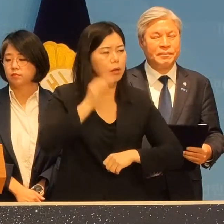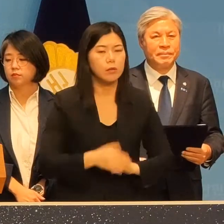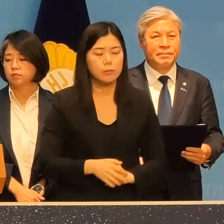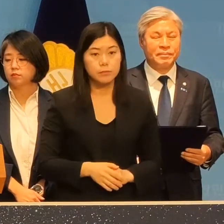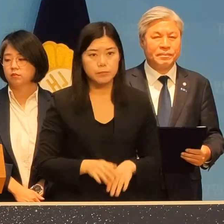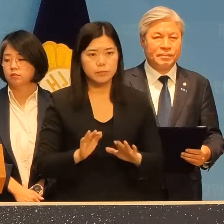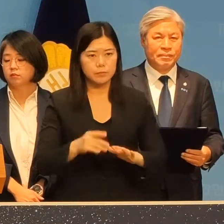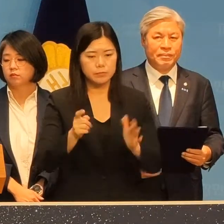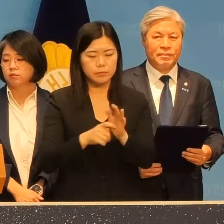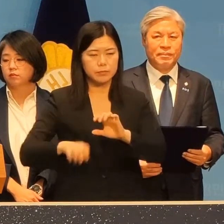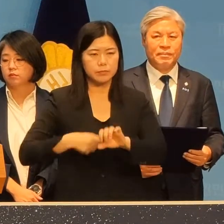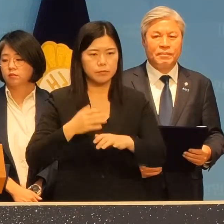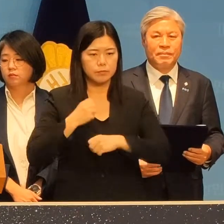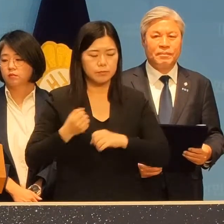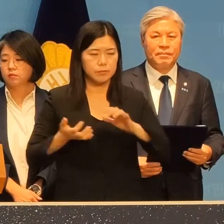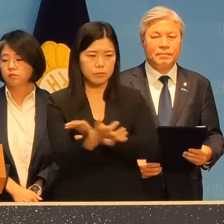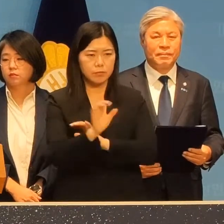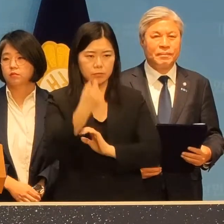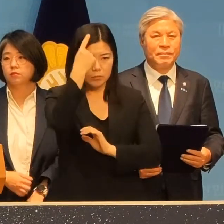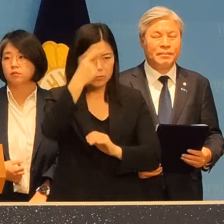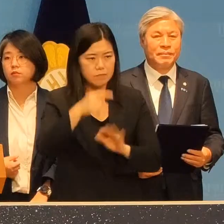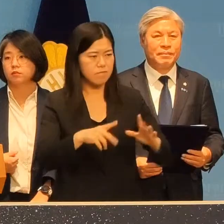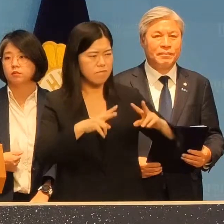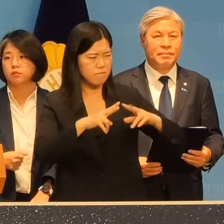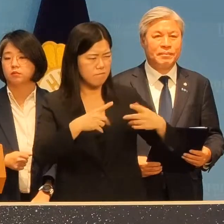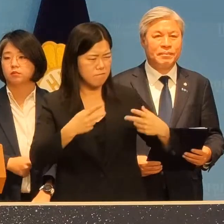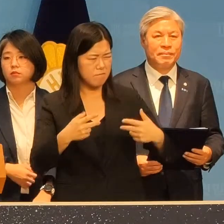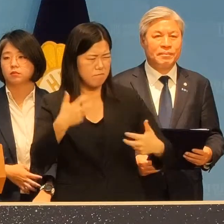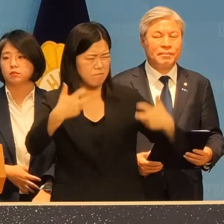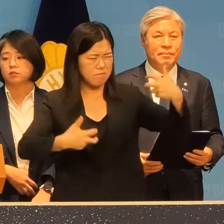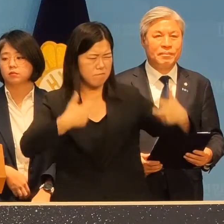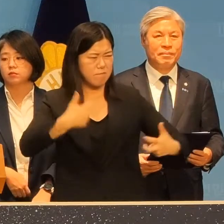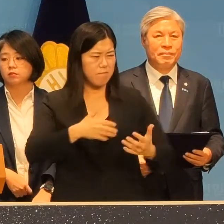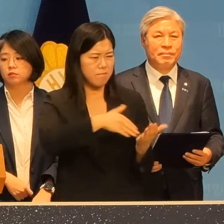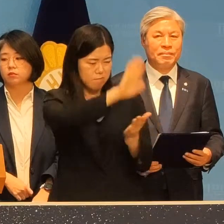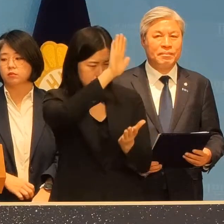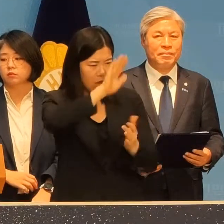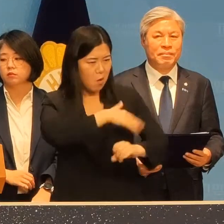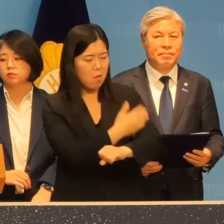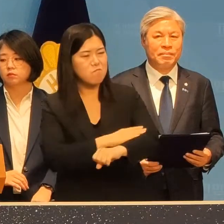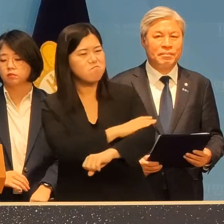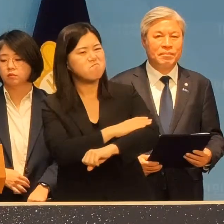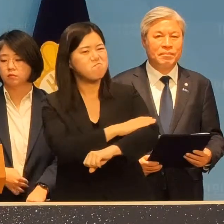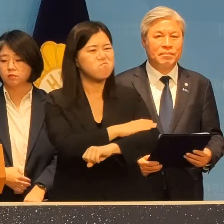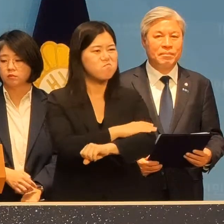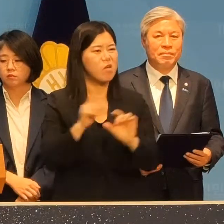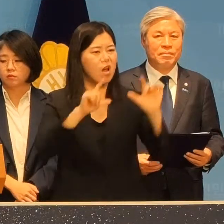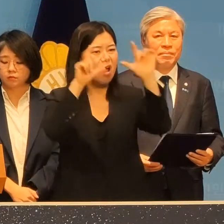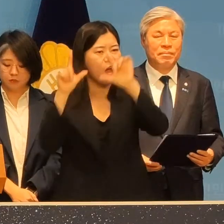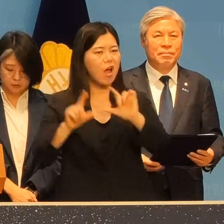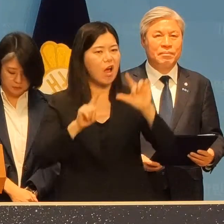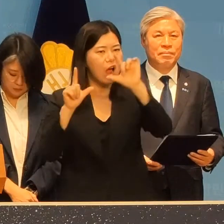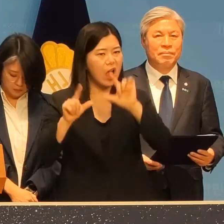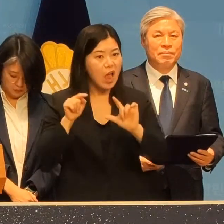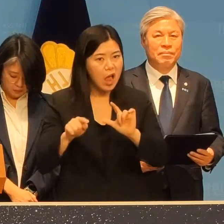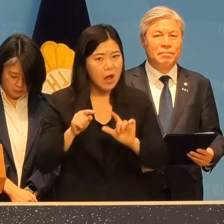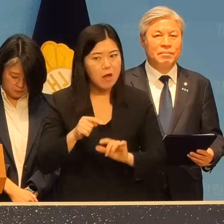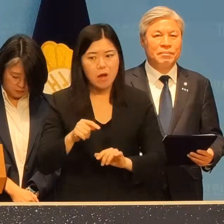비상계엄 선포로 경쟁 상대를 제거하고 권력을 마음껏 누리려 한 정황이 수사와 재판을 통해 밝혀지고